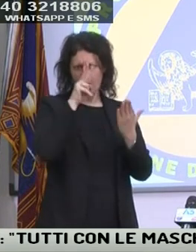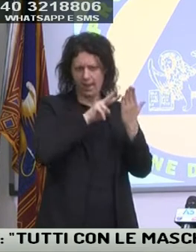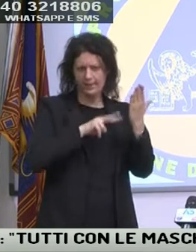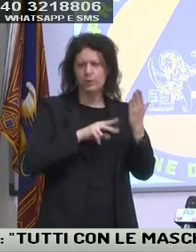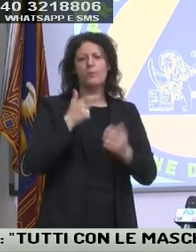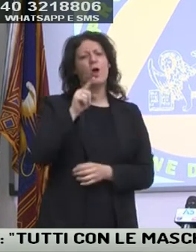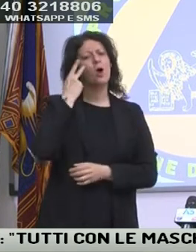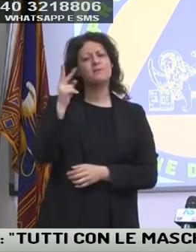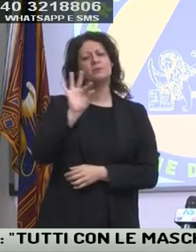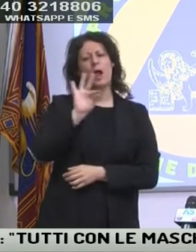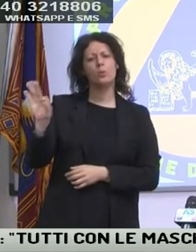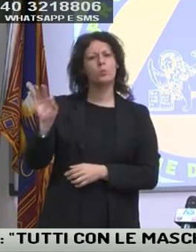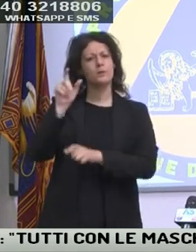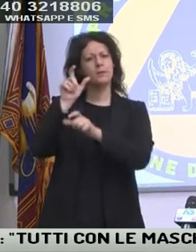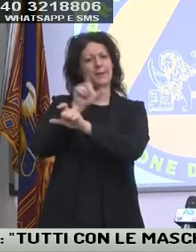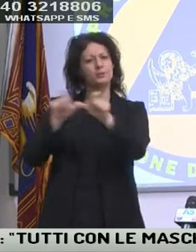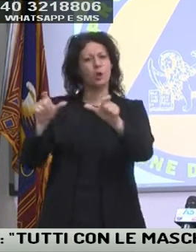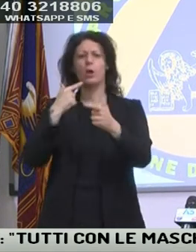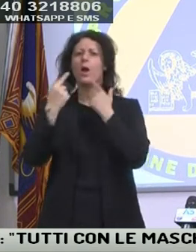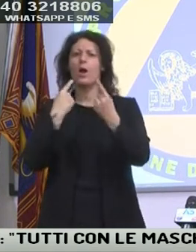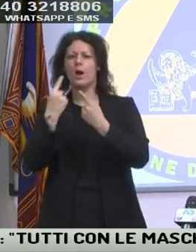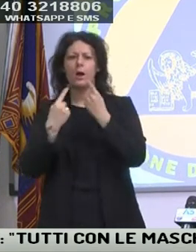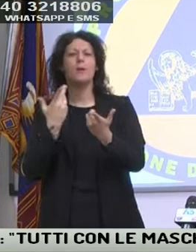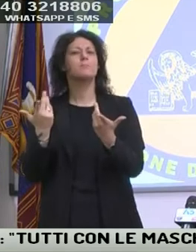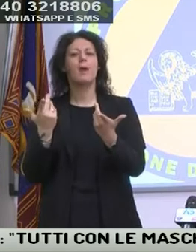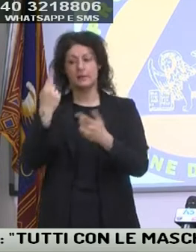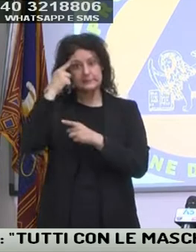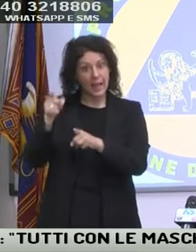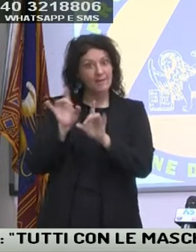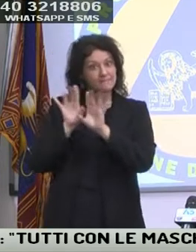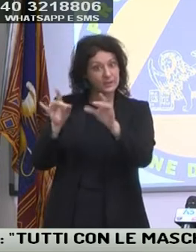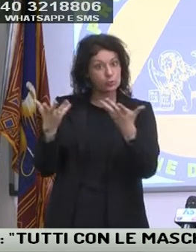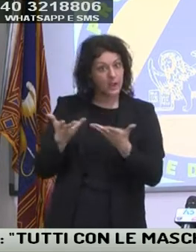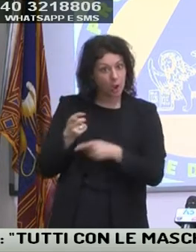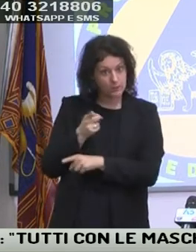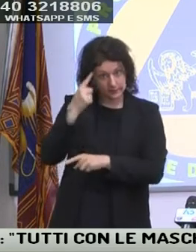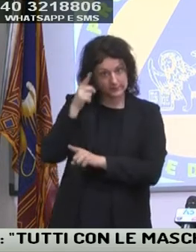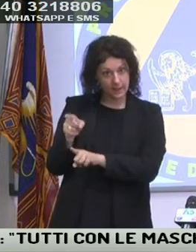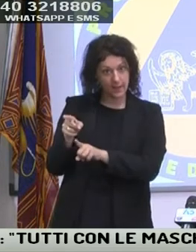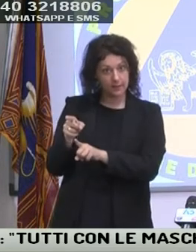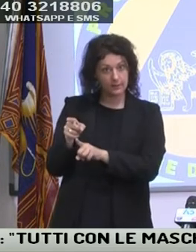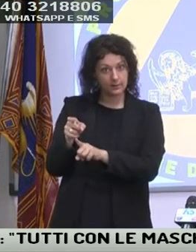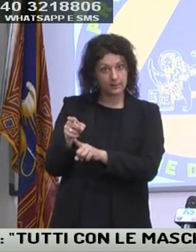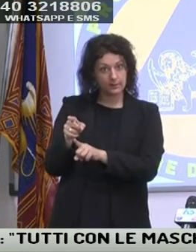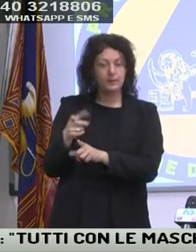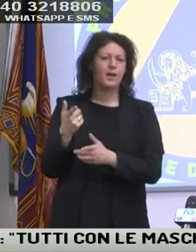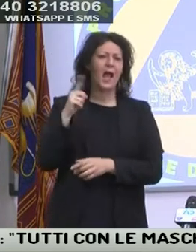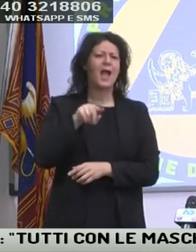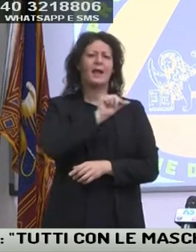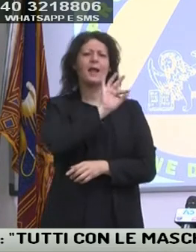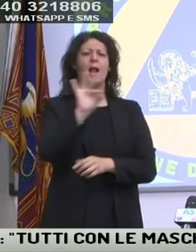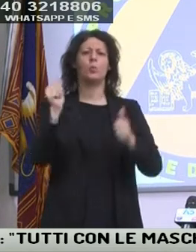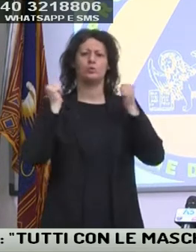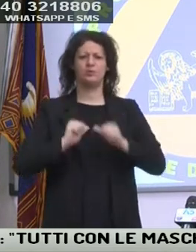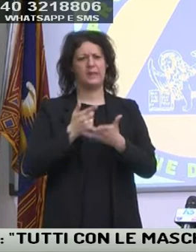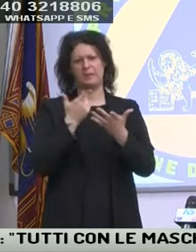che non sappia neanche che cos'è un virus. Non sto parlando di scienziati, sto parlando anche di alcuni cittadini, perché dai commenti si capisce che ha tanta